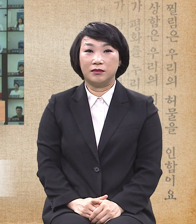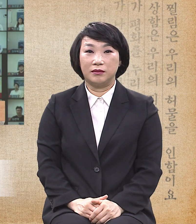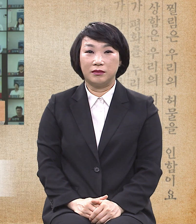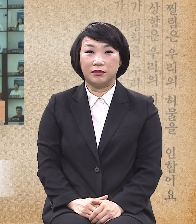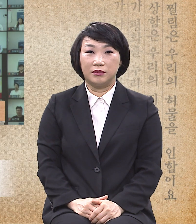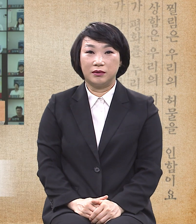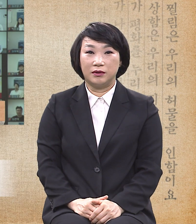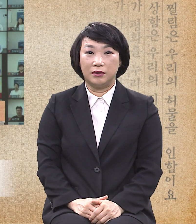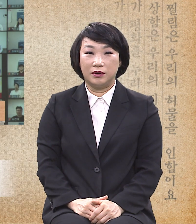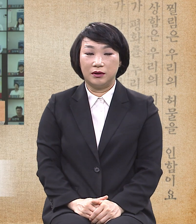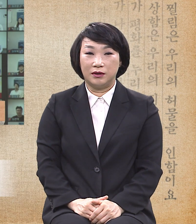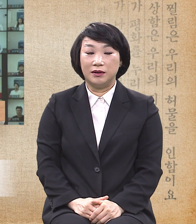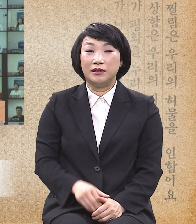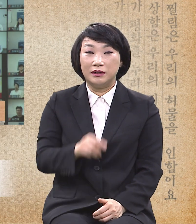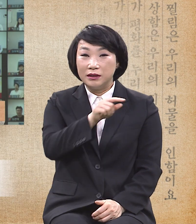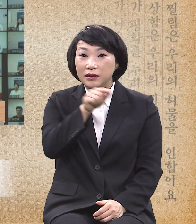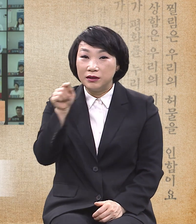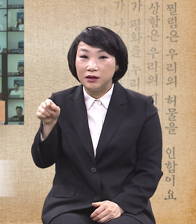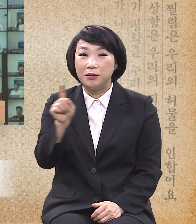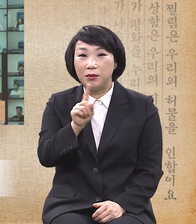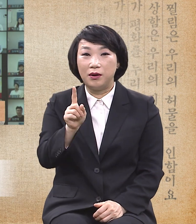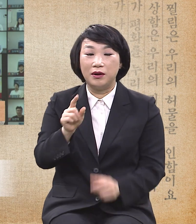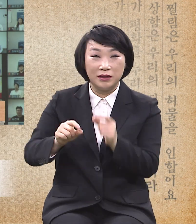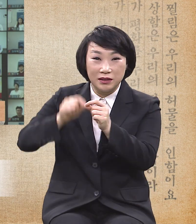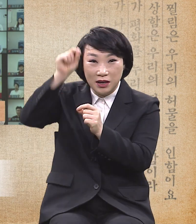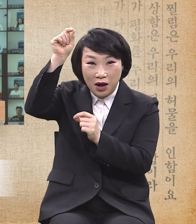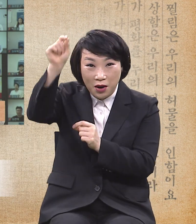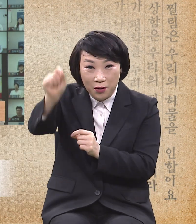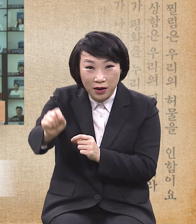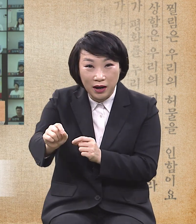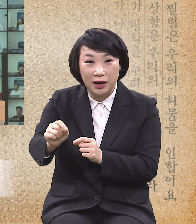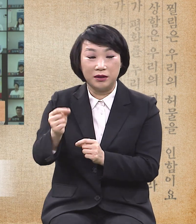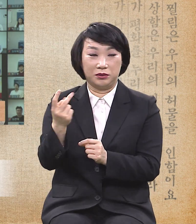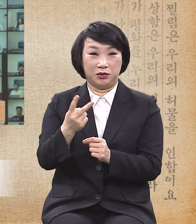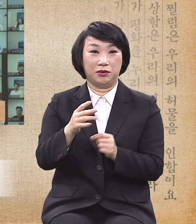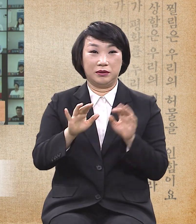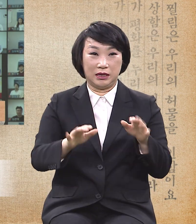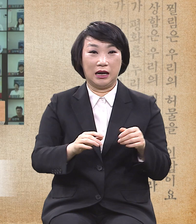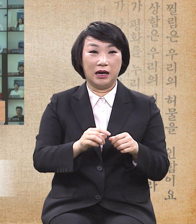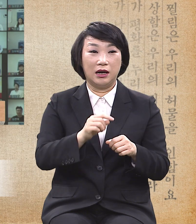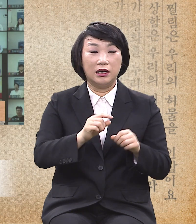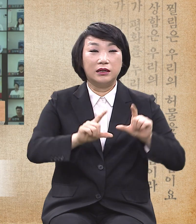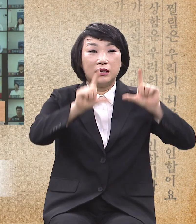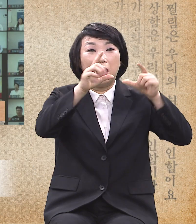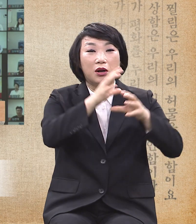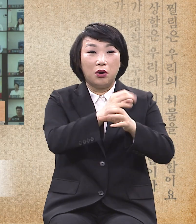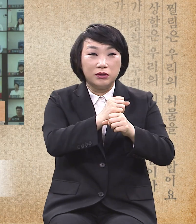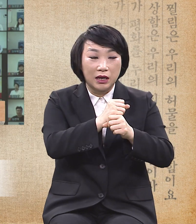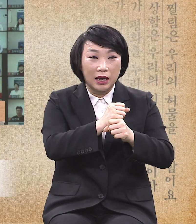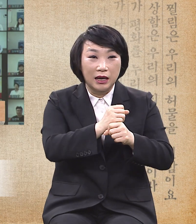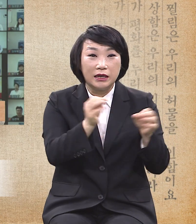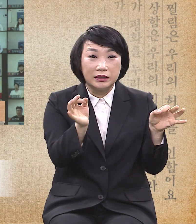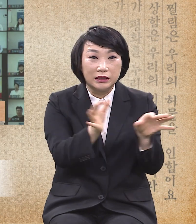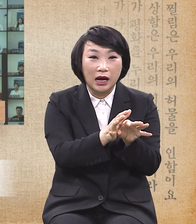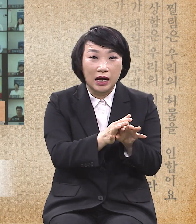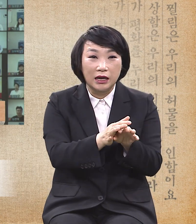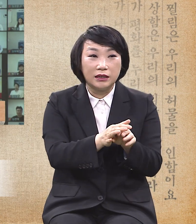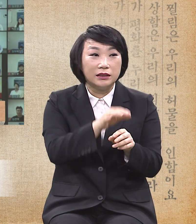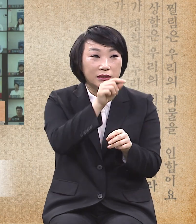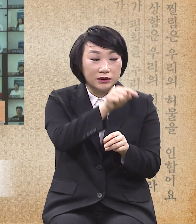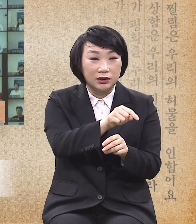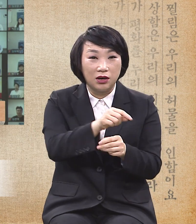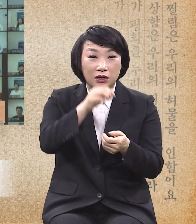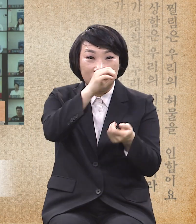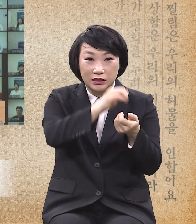창조하셨습니다. 그 다시 말해서 영구적인 것과 그리고 어느 날인가 없어지는